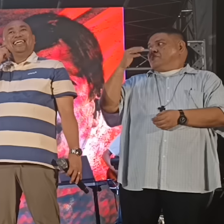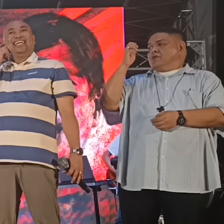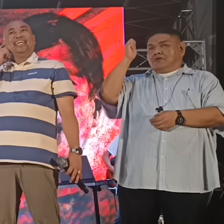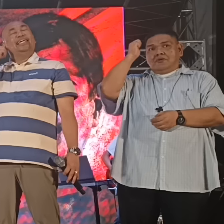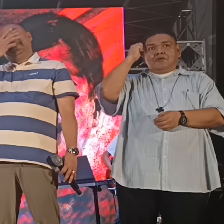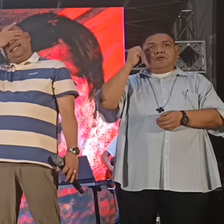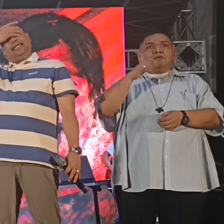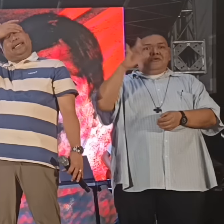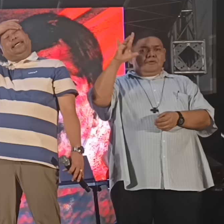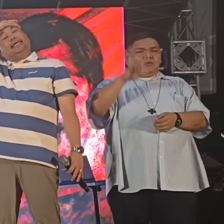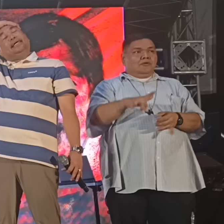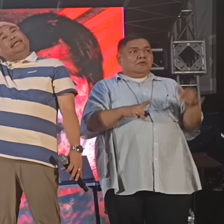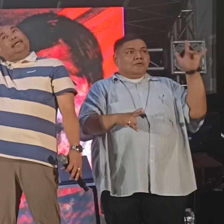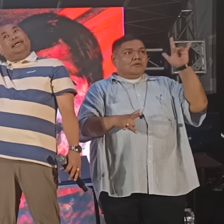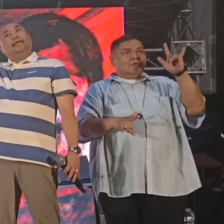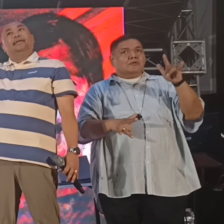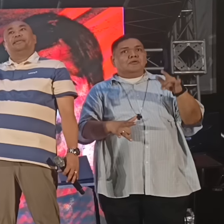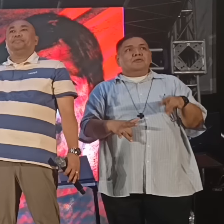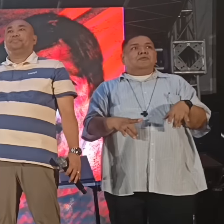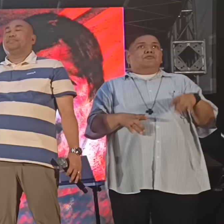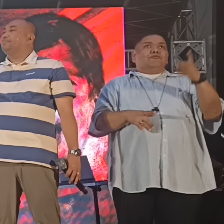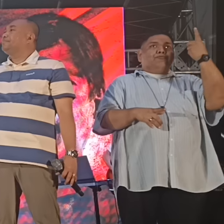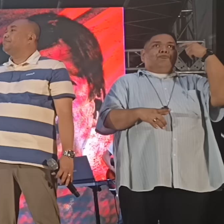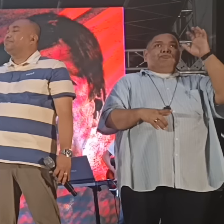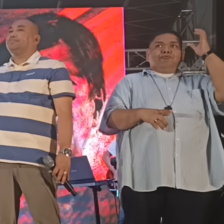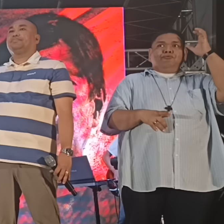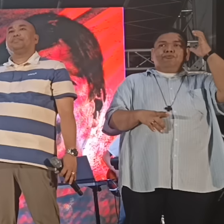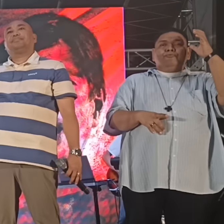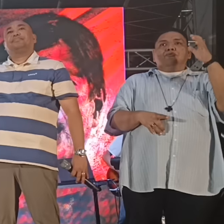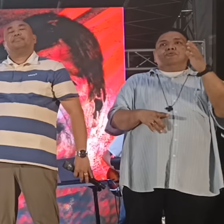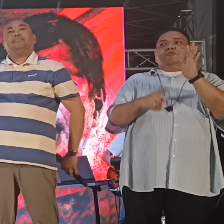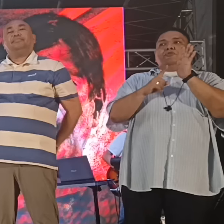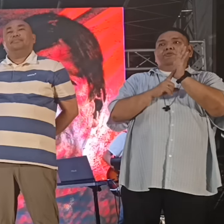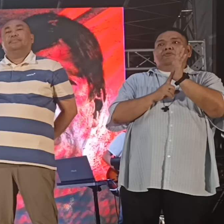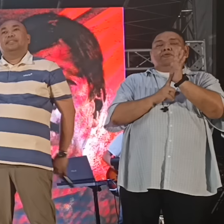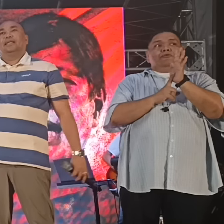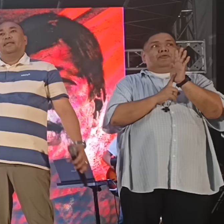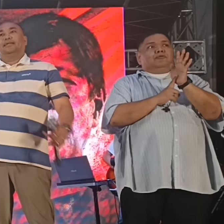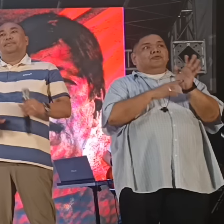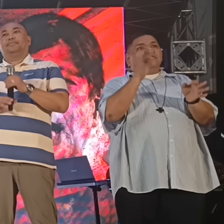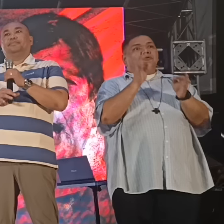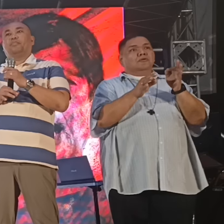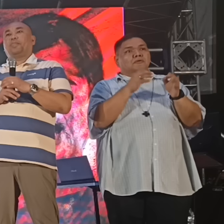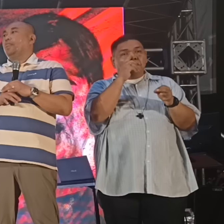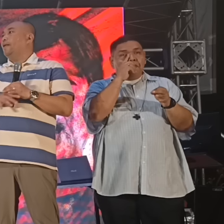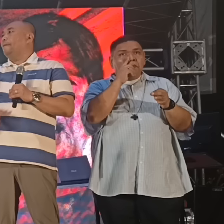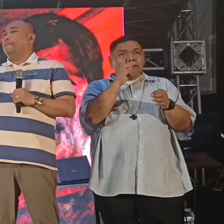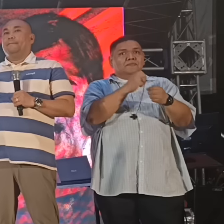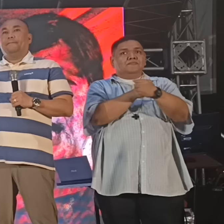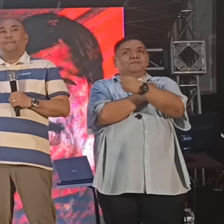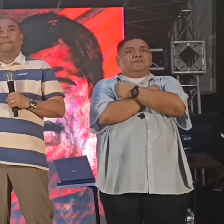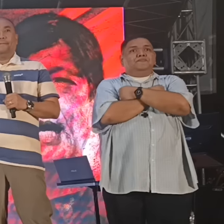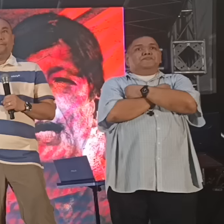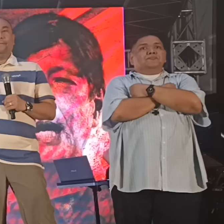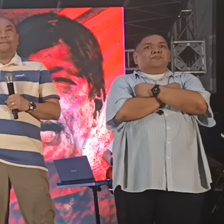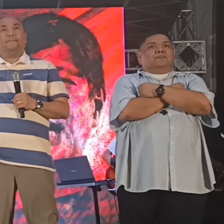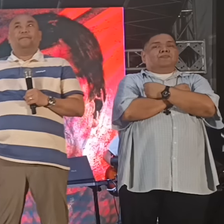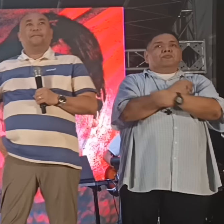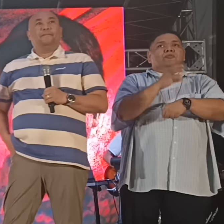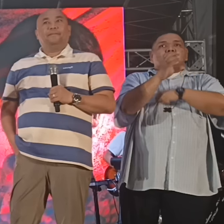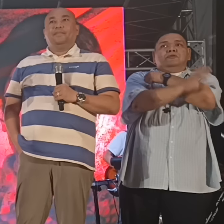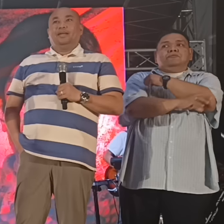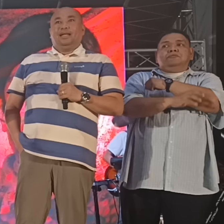Nag-travel pa siya mula Canada para ipakita kung gano'n niya kamahal ang ating